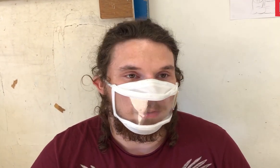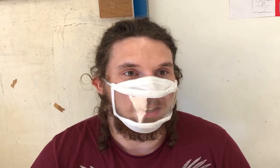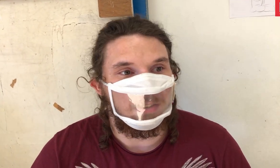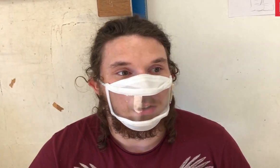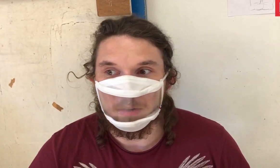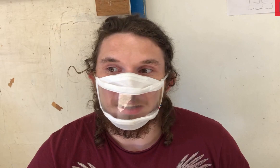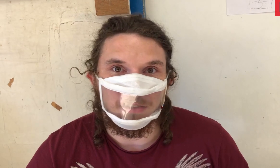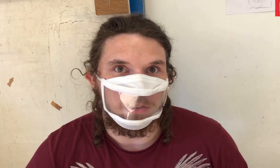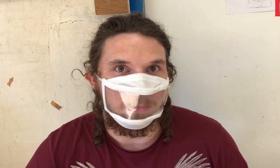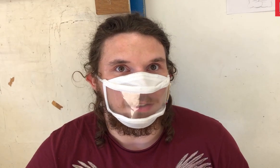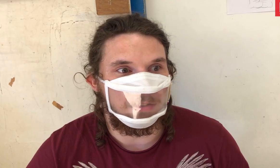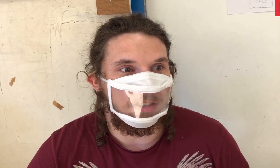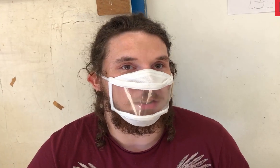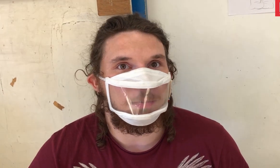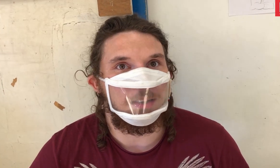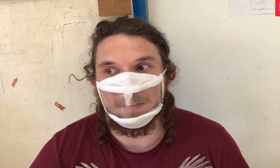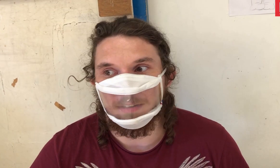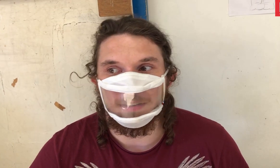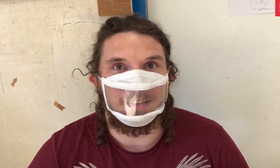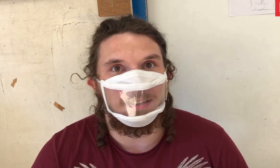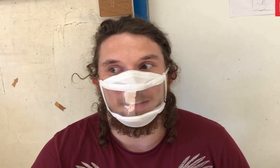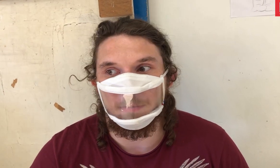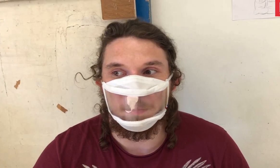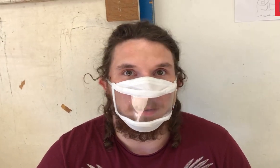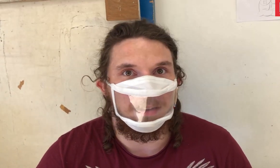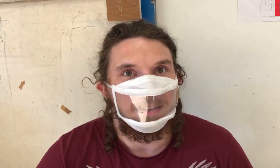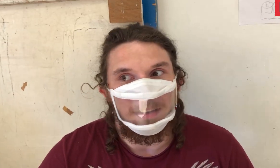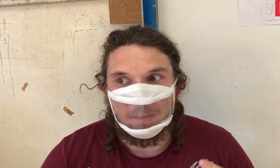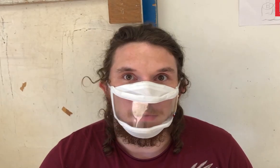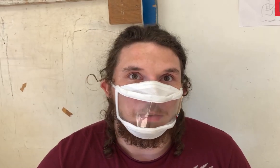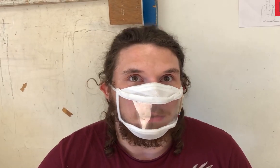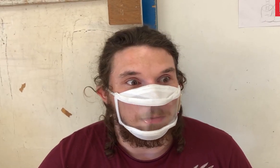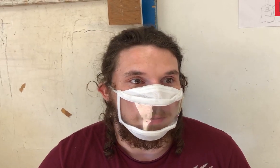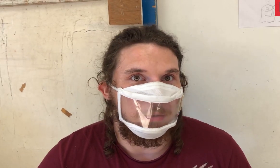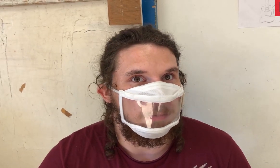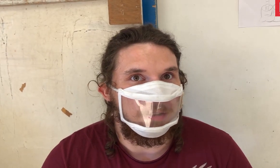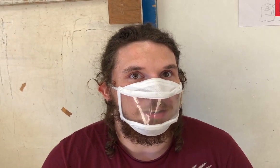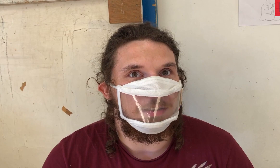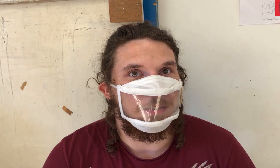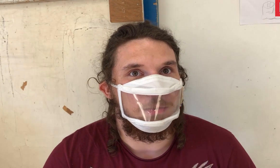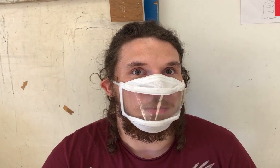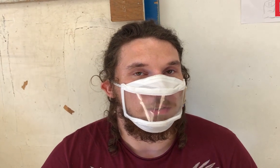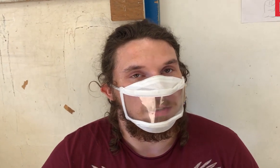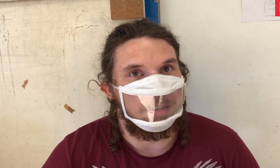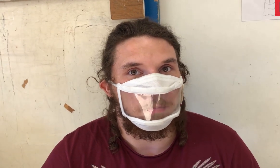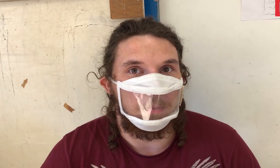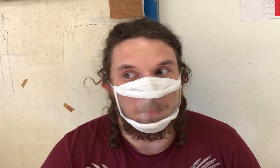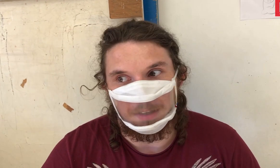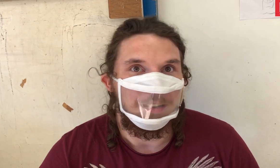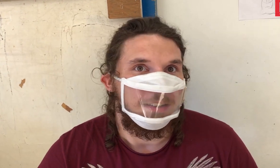mal à communiquer en temps normal, étant donné que on peut pas, ils nous entendent pas malheureusement, et nous, ils peuvent pas nous parler. Du